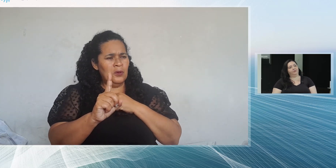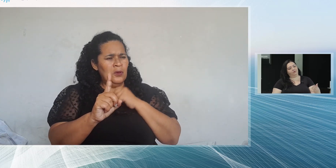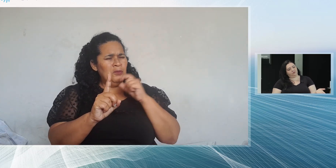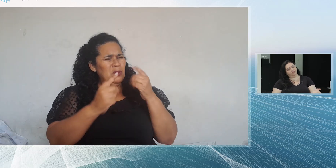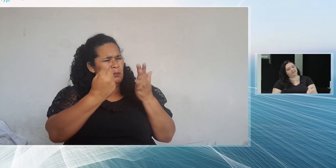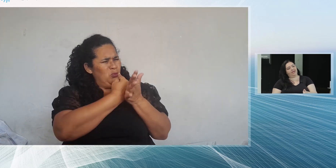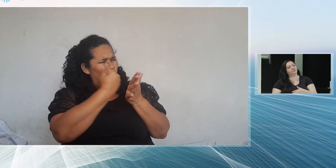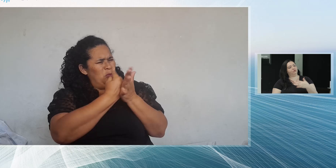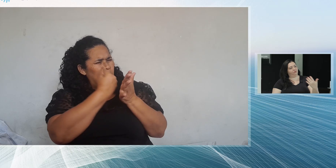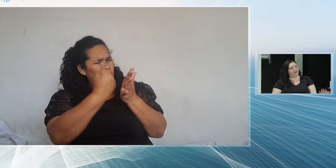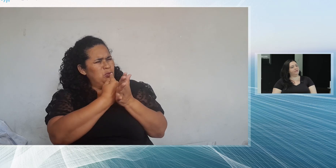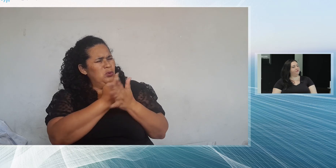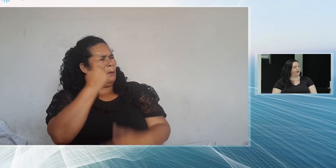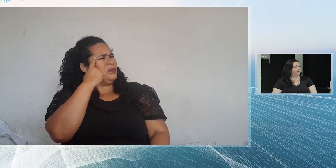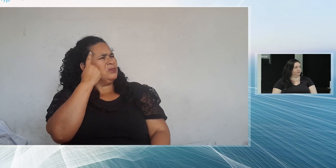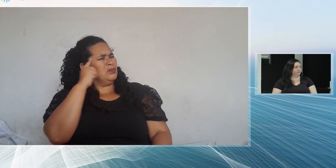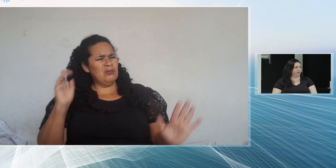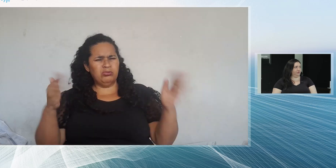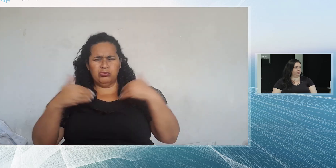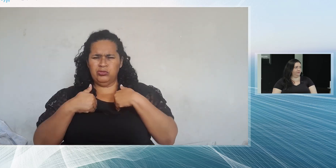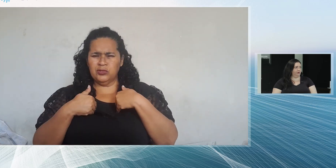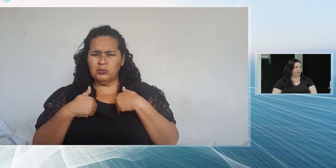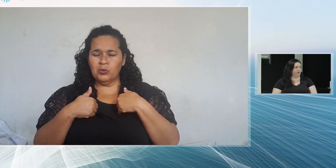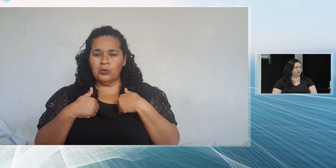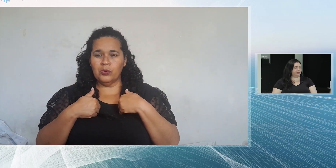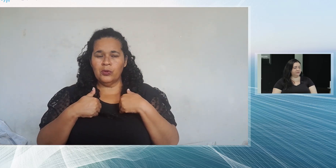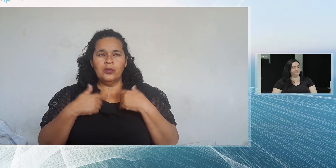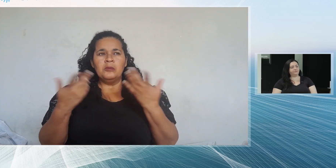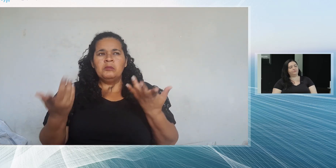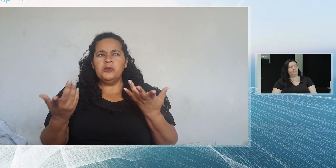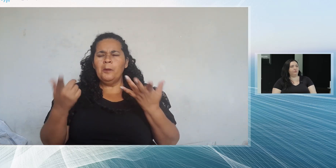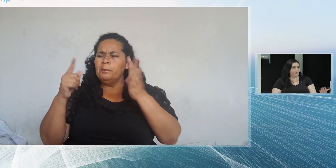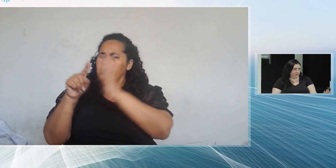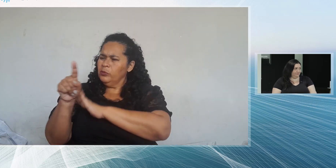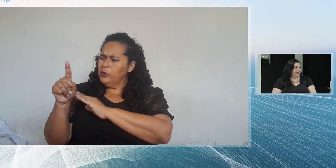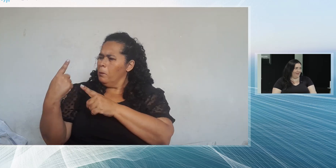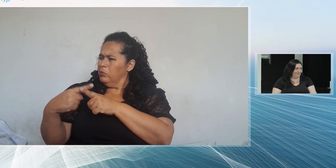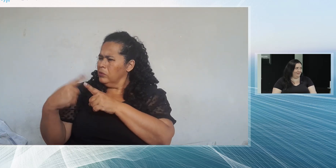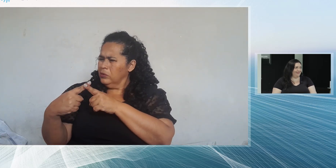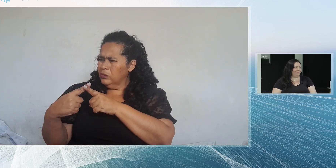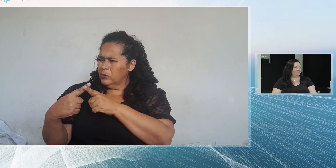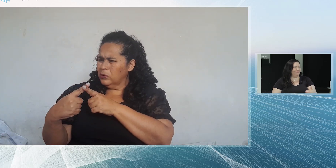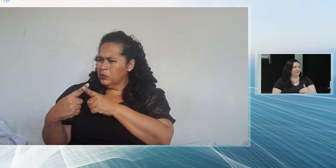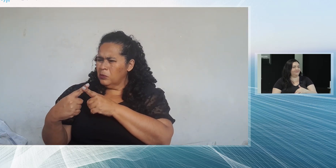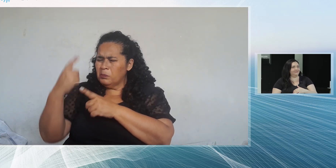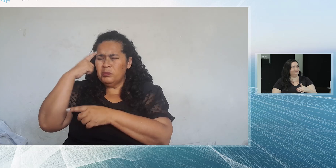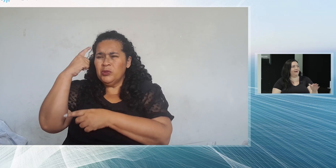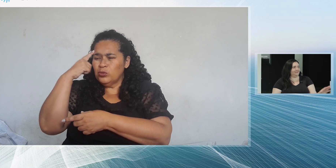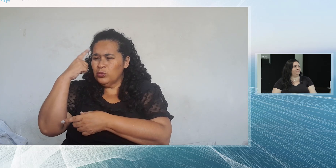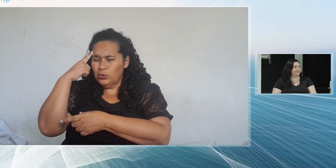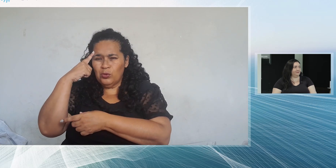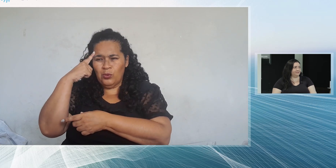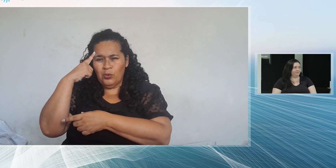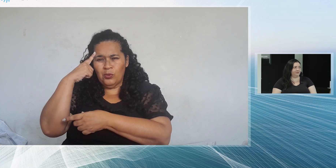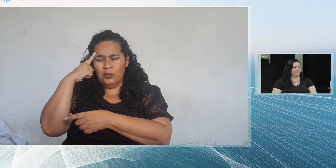E depois, com os testes e tudo mais, de fato, o diagnóstico veio como autismo, o autismo leve, que é o que muitas vezes